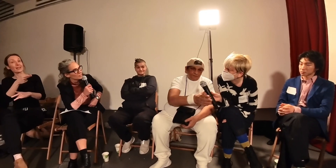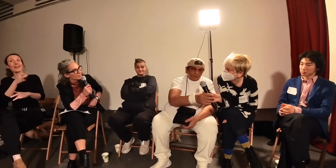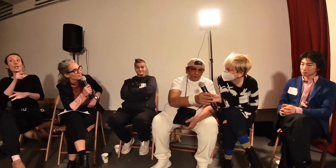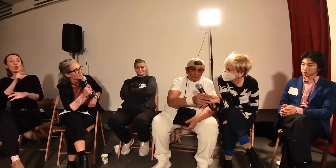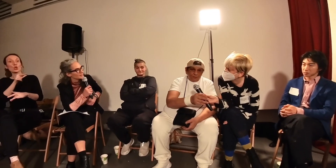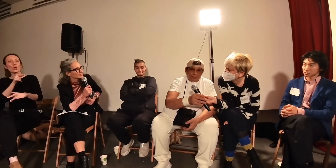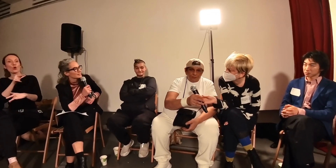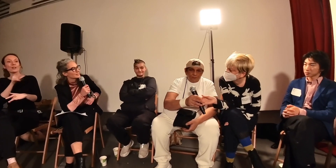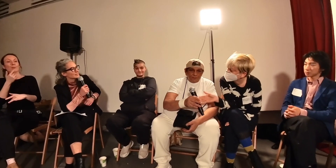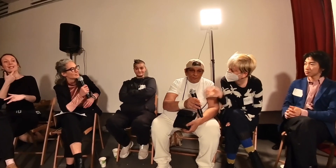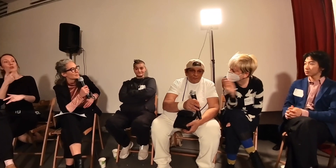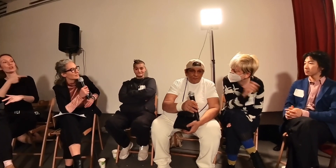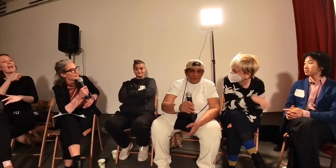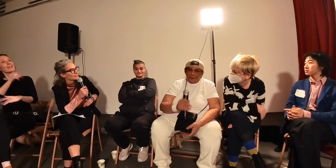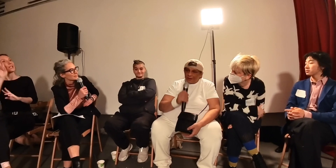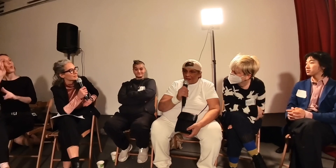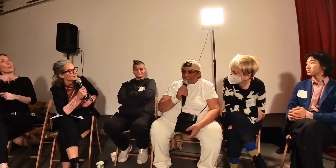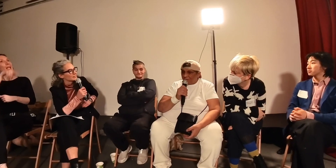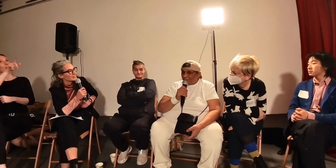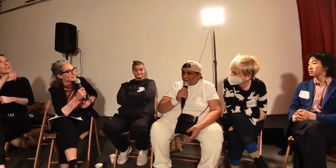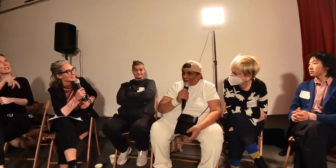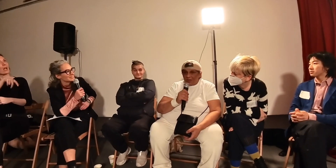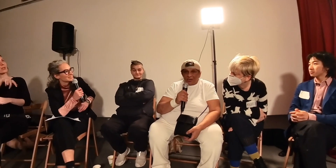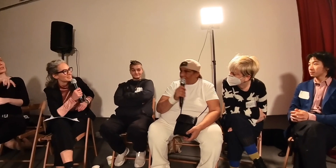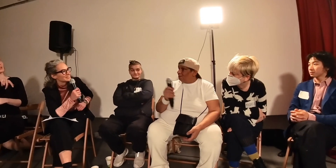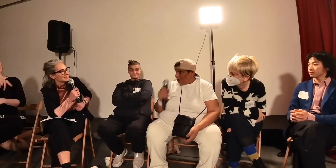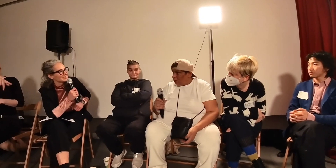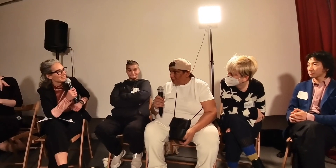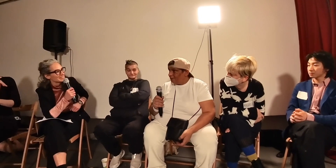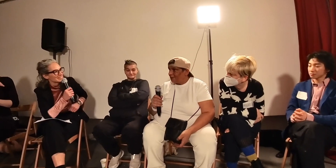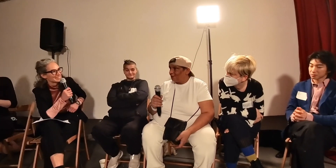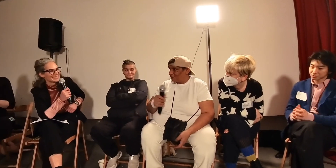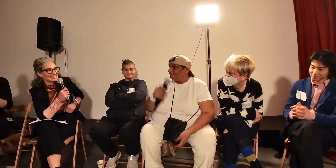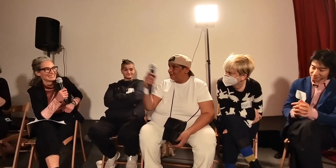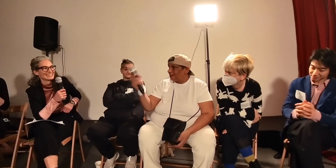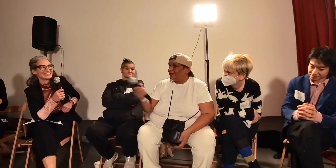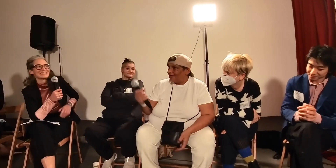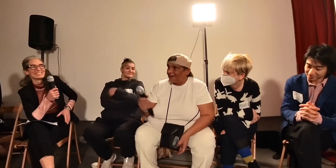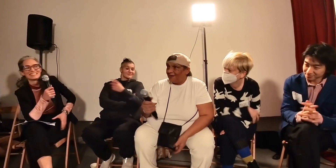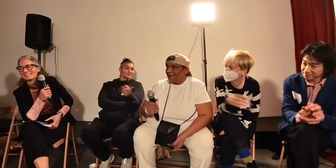označením umělkyně. Tak já spíš budu mluvit. Já jsem Balu.